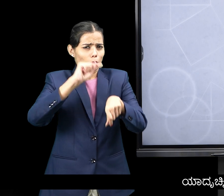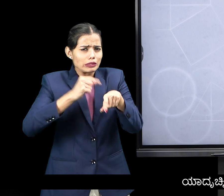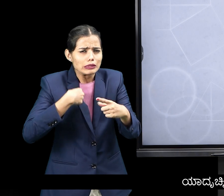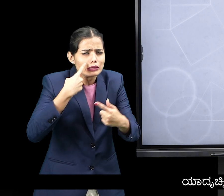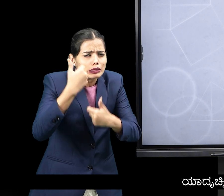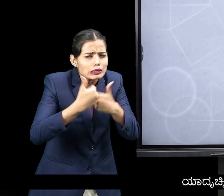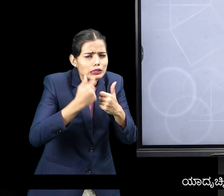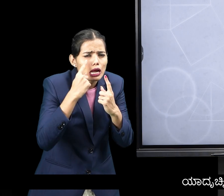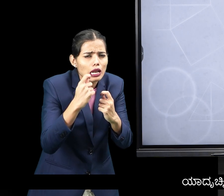ಯಾದೃಚ್ಛಿಕ ಪ್ರಯೋಗಗಳು,